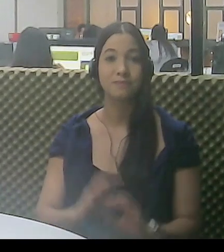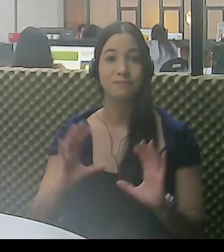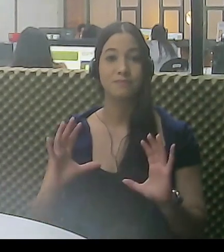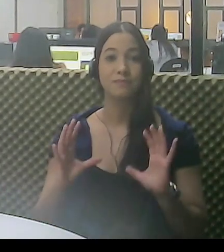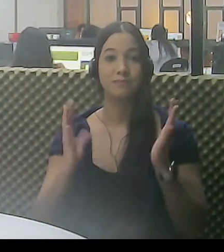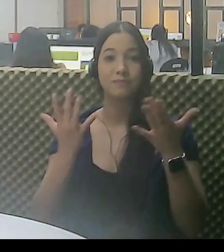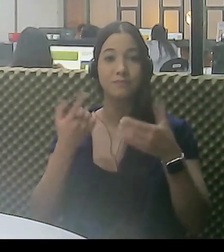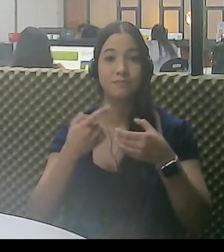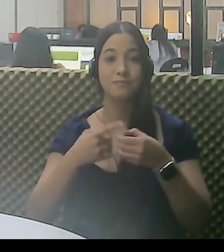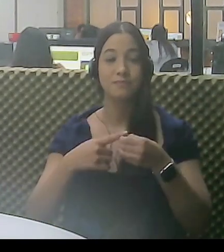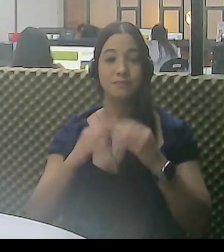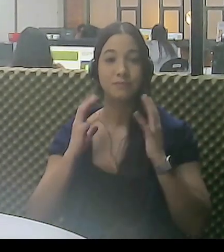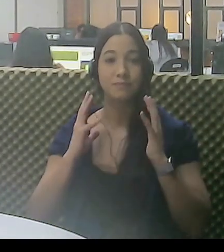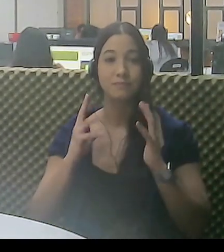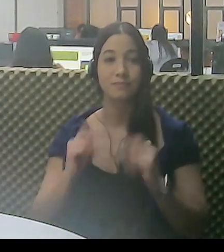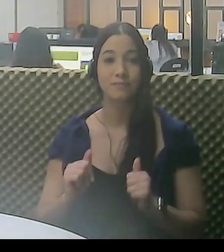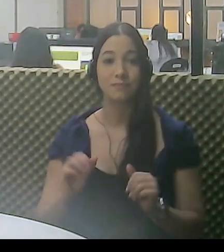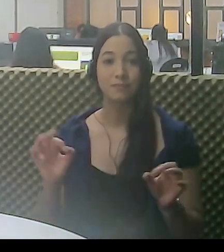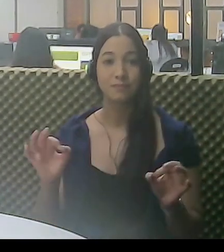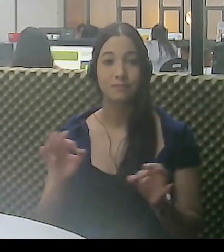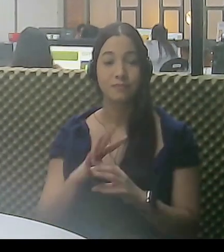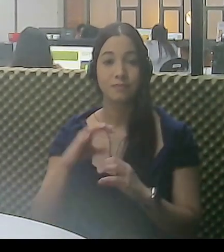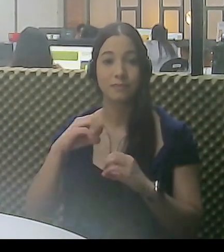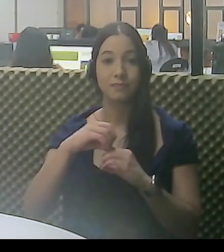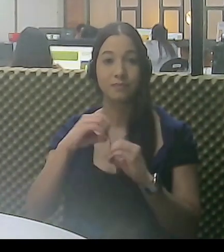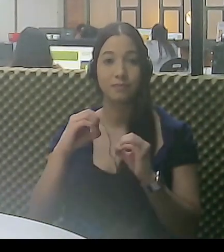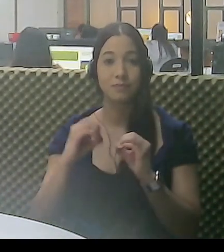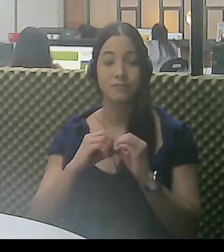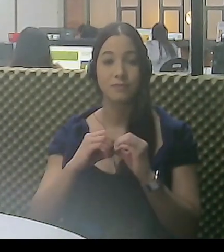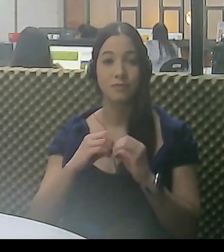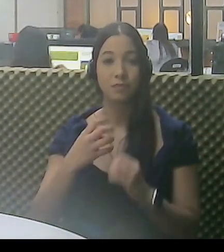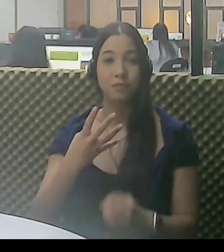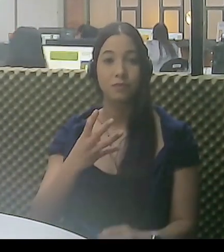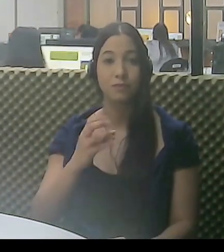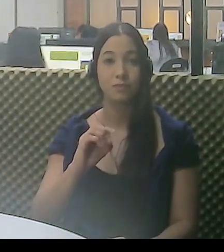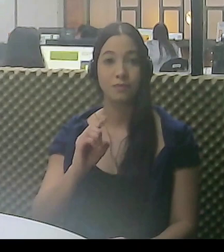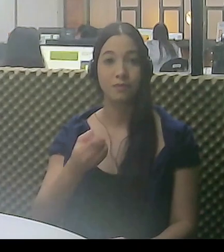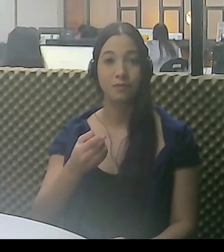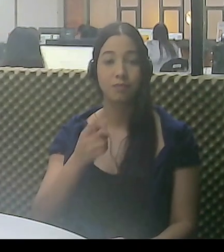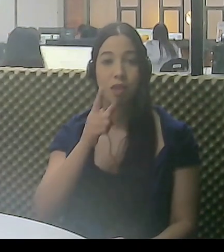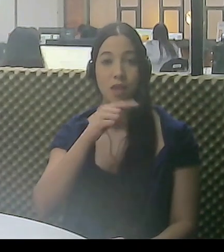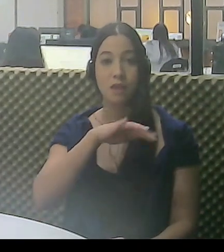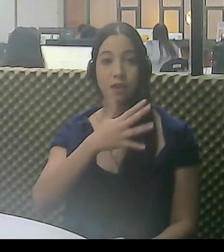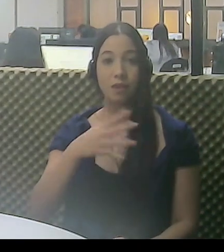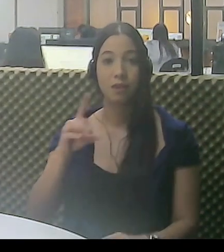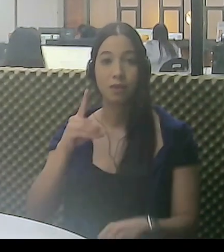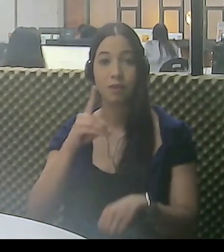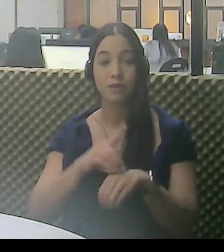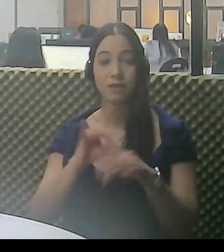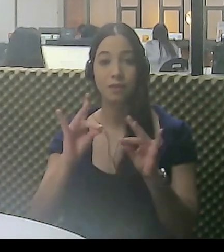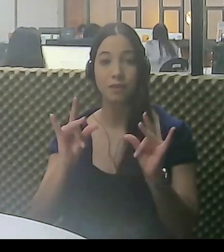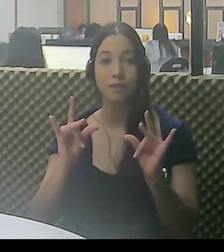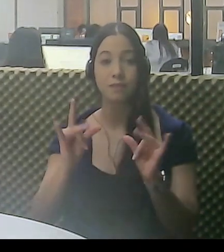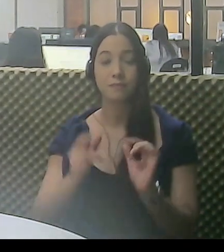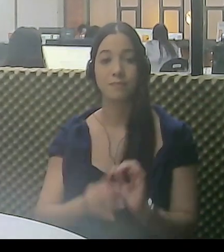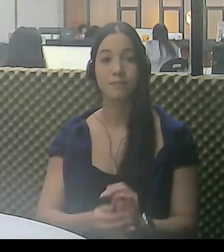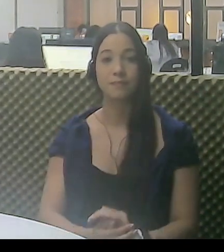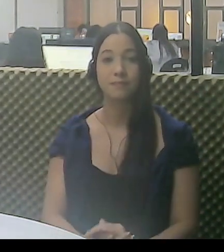Mutirão Cidade Limpa conclui força-tarefa no Shopping Park com quase 40 mil criadouros do Aedes eliminados.